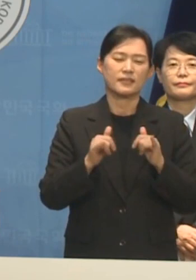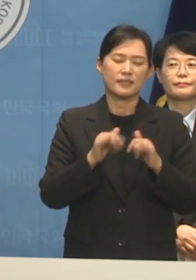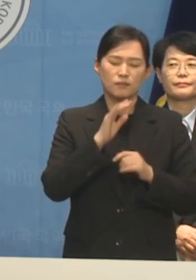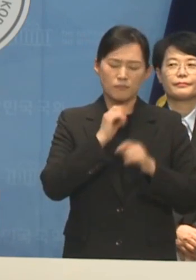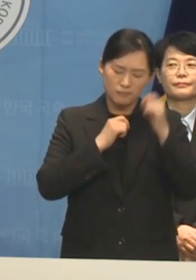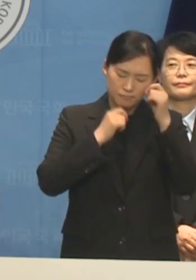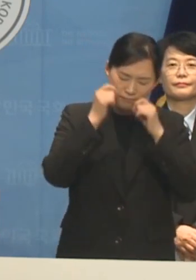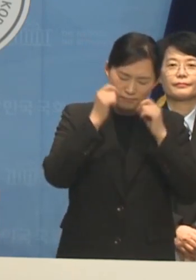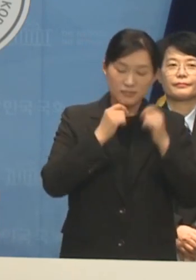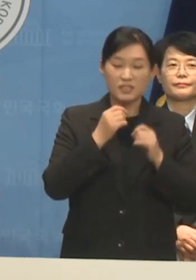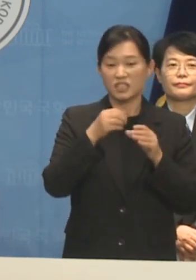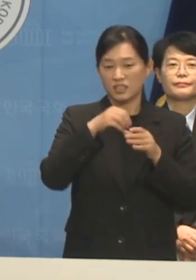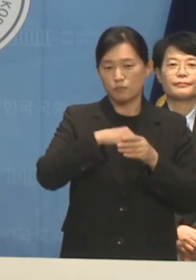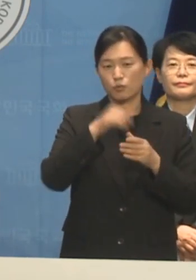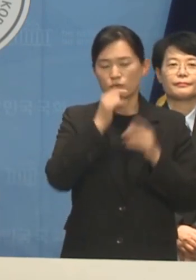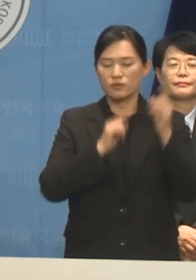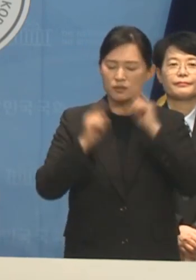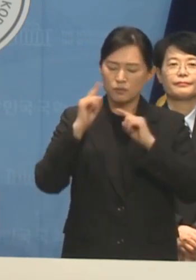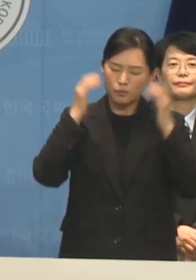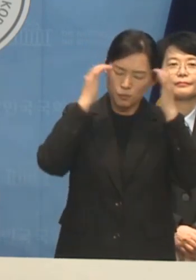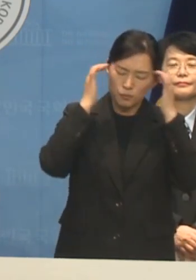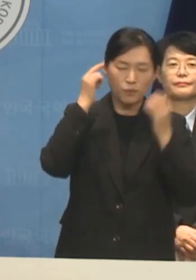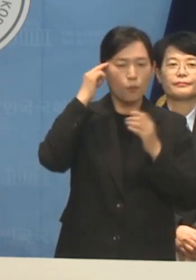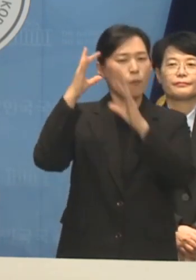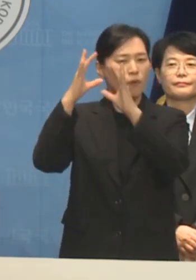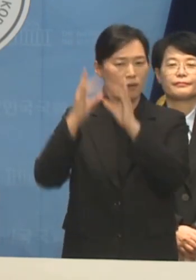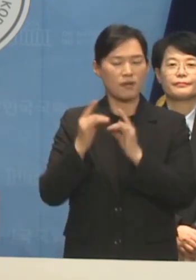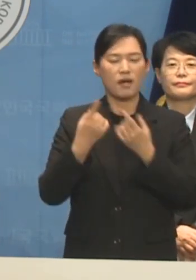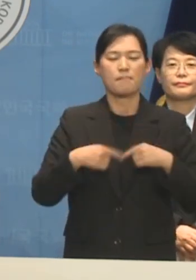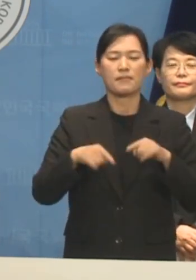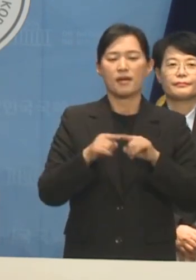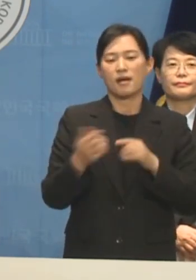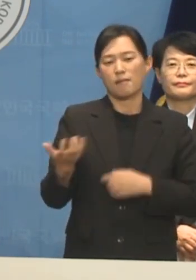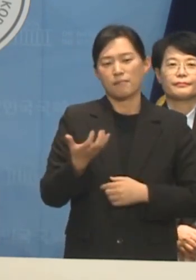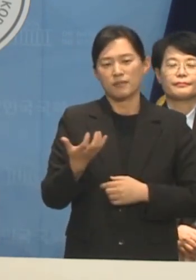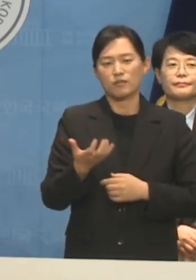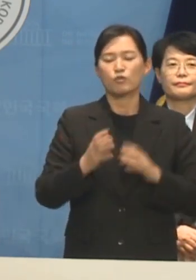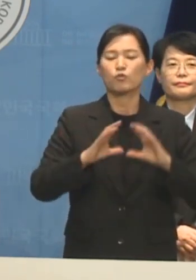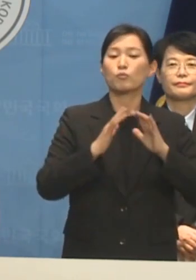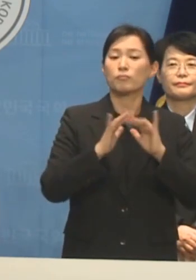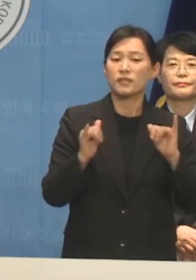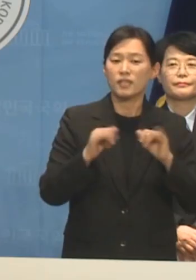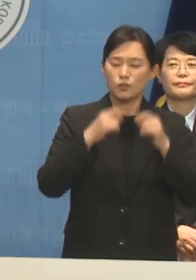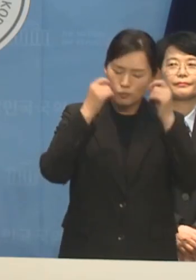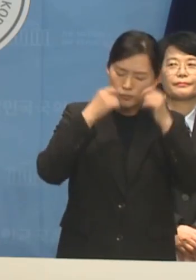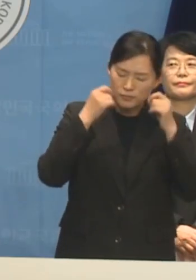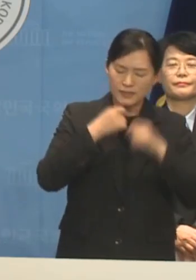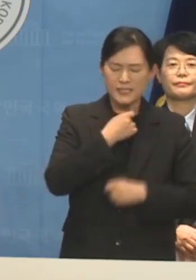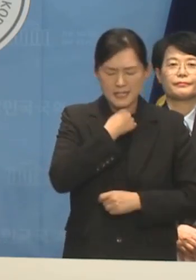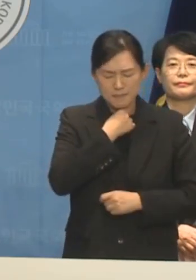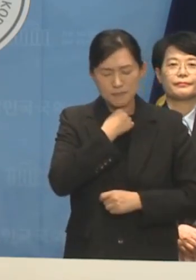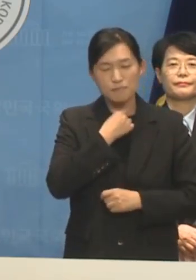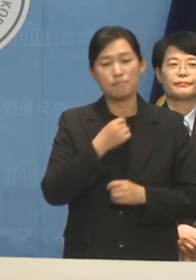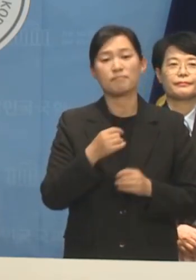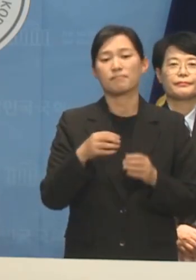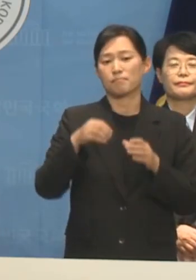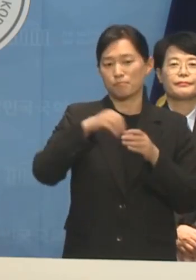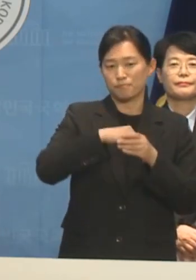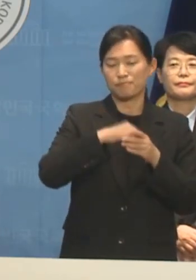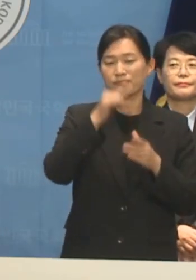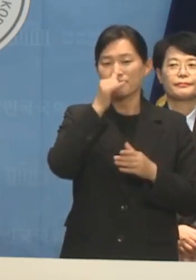담겨 있고 그 상처와 고통에 공감하며 함께 아파한 국민들의 눈물과 의지와 열망이 담겨